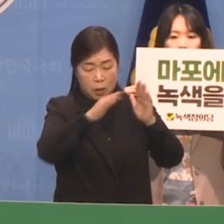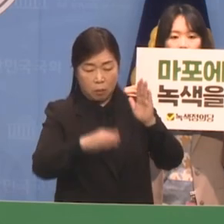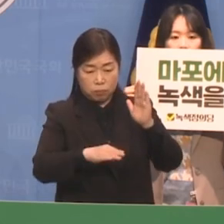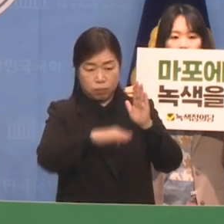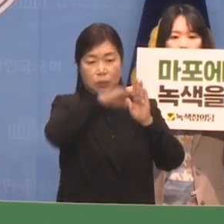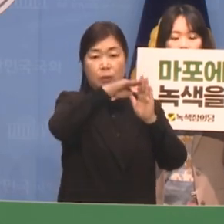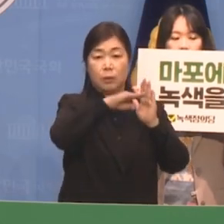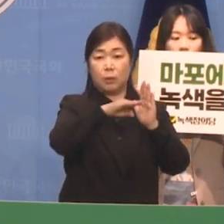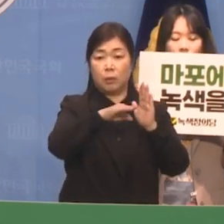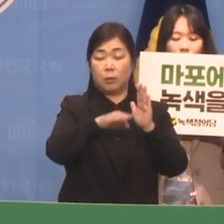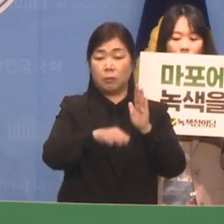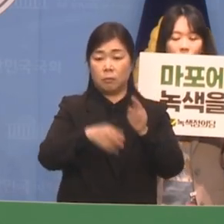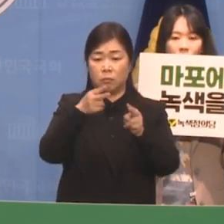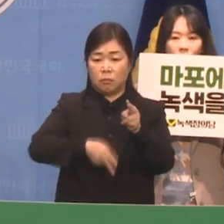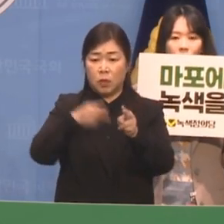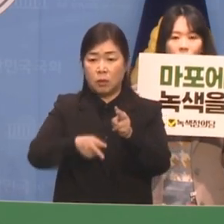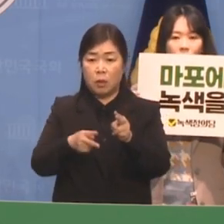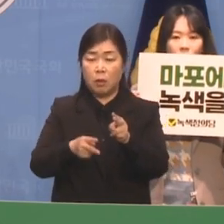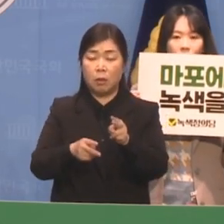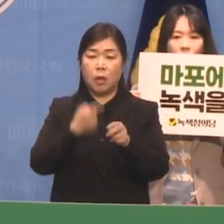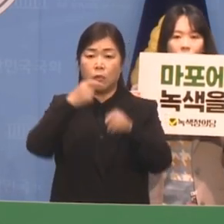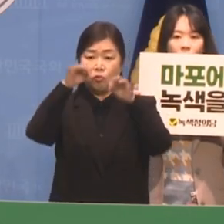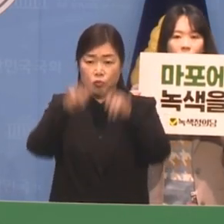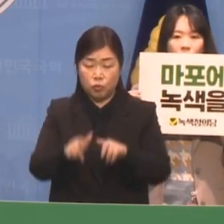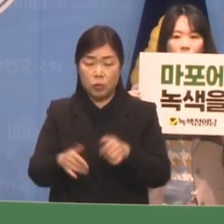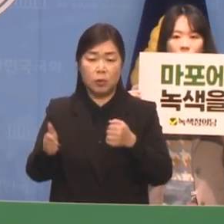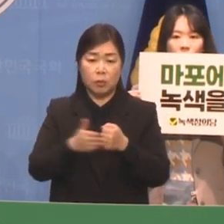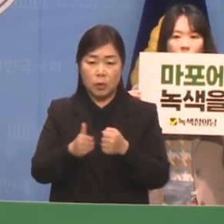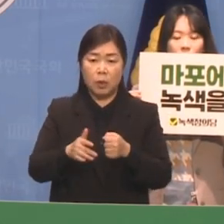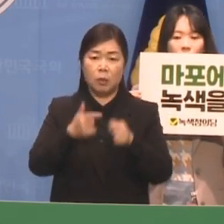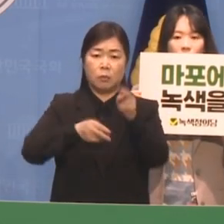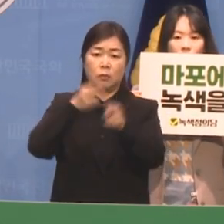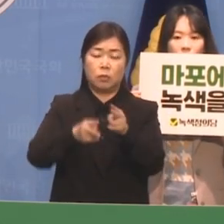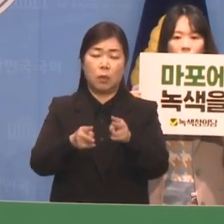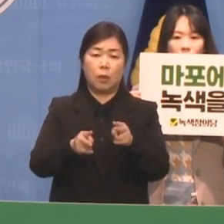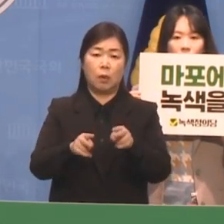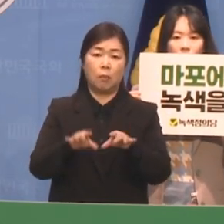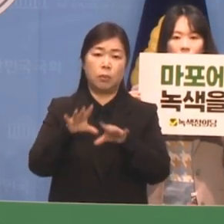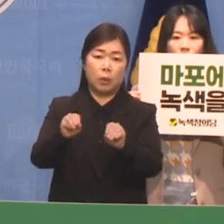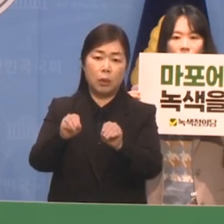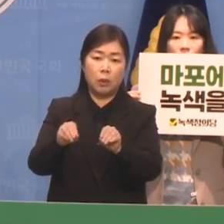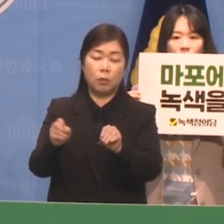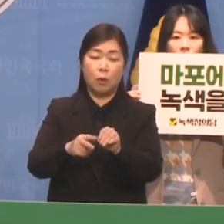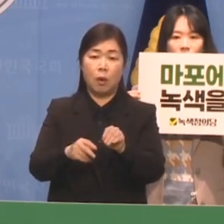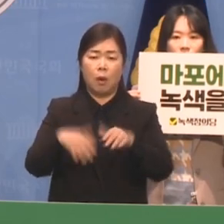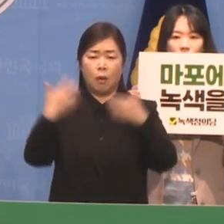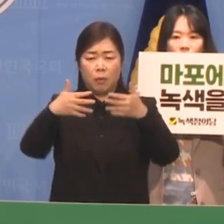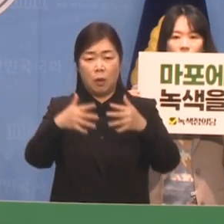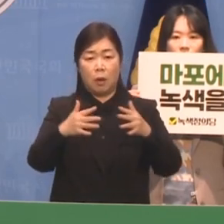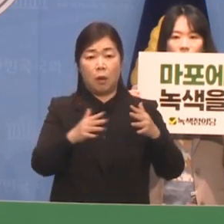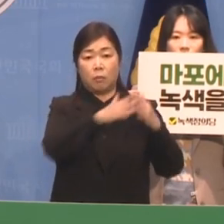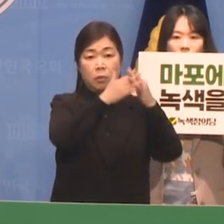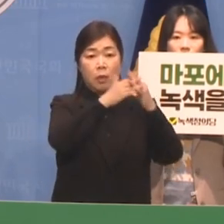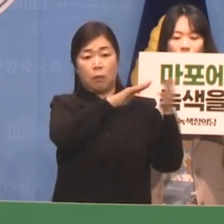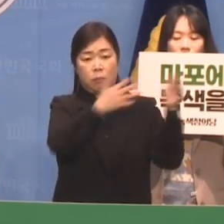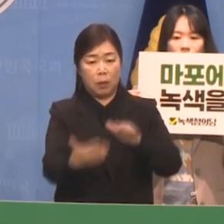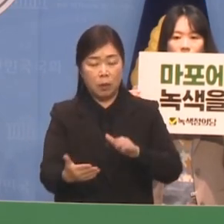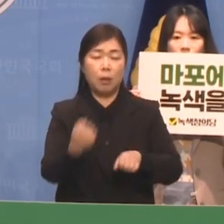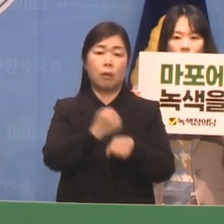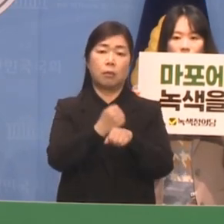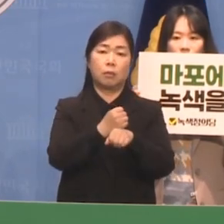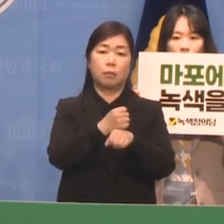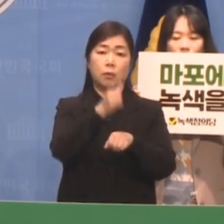강설로 지하철이 마비되며 강풍으로 공사 현장이 무너집니다. 극한기후가 우리의 일상을